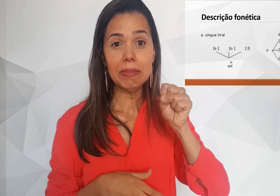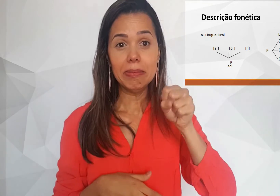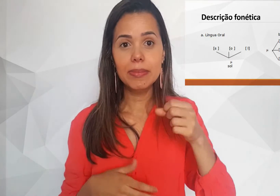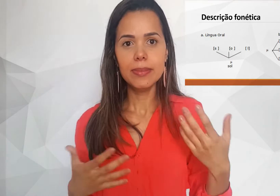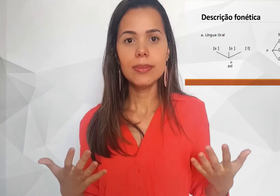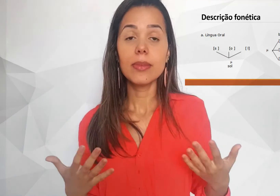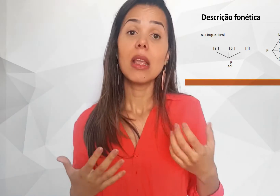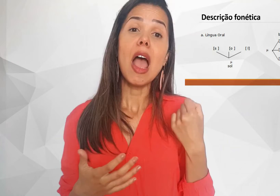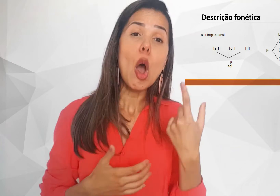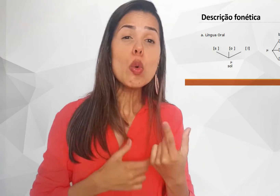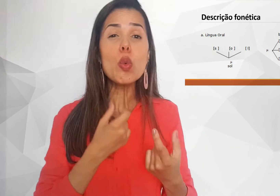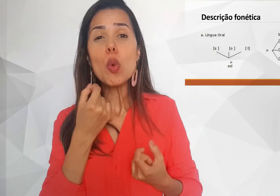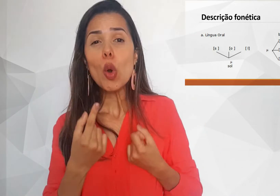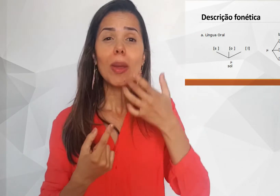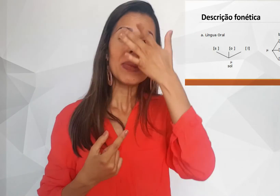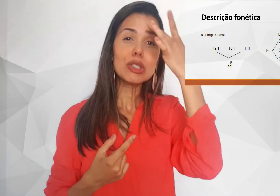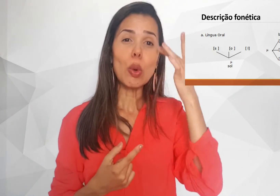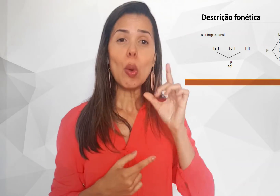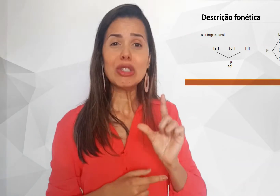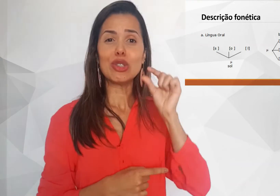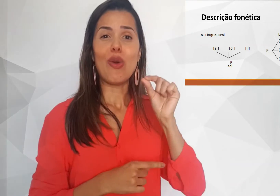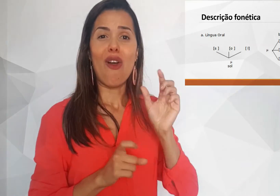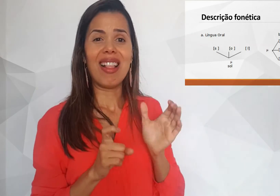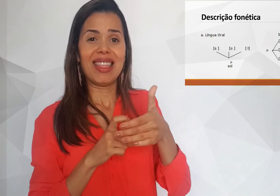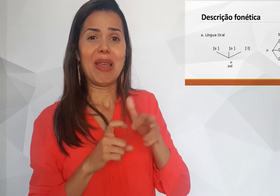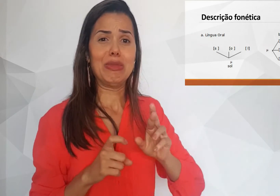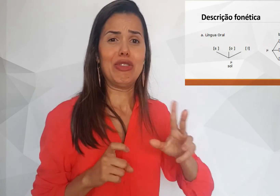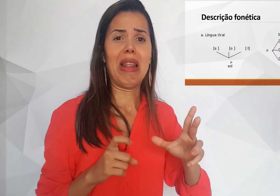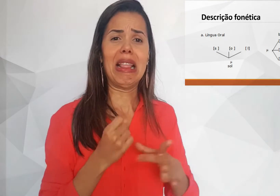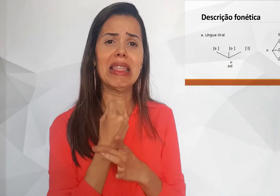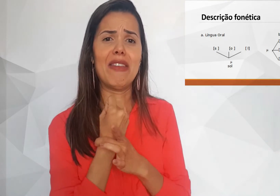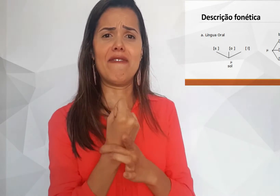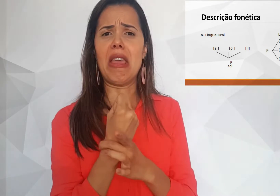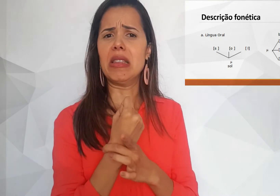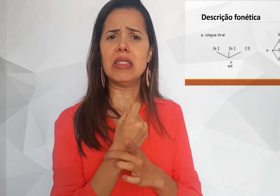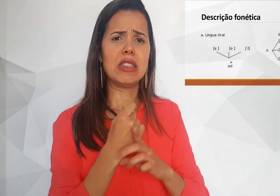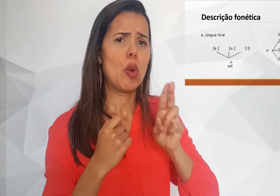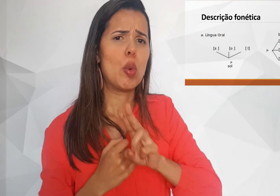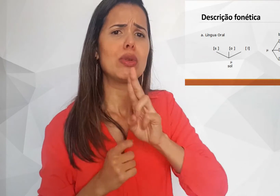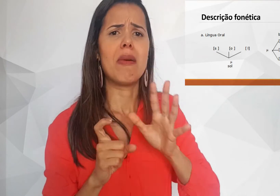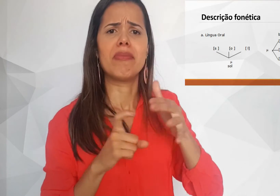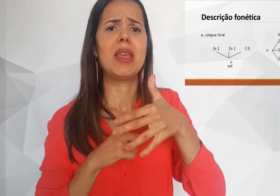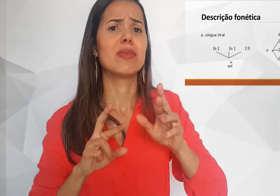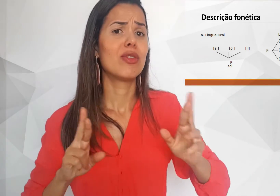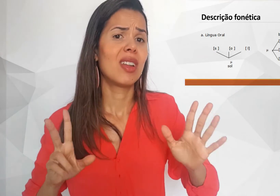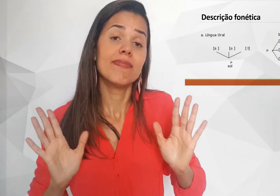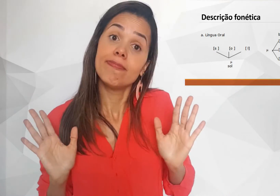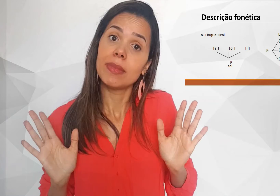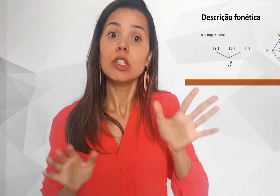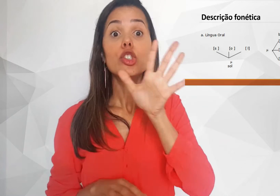sinais, sim, tá? Então, há algum ou outro que faz sempre uma defesa em relação a outras